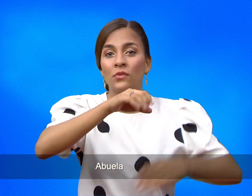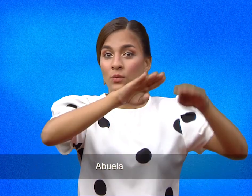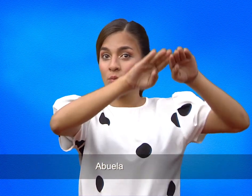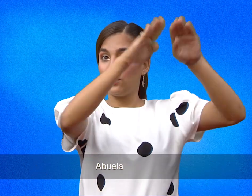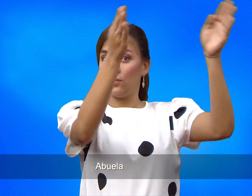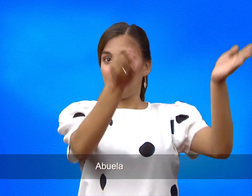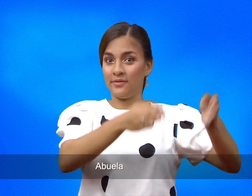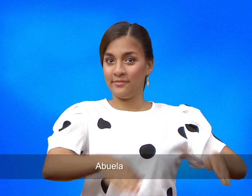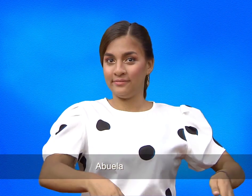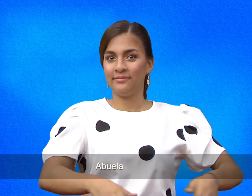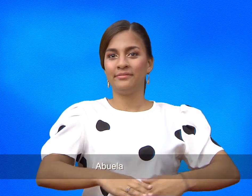Abuela.